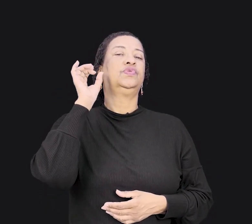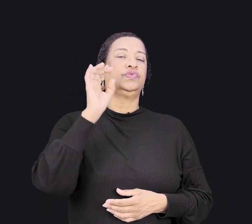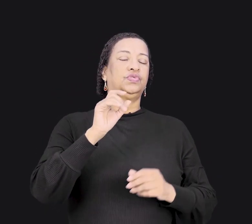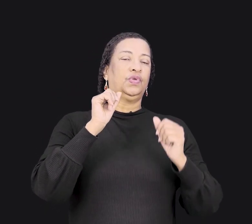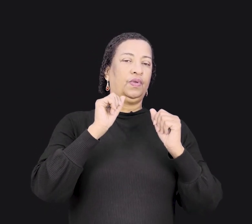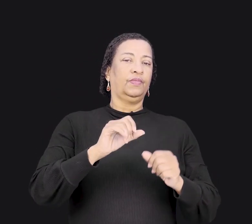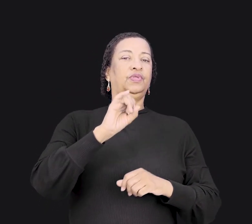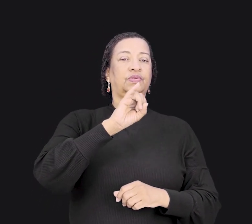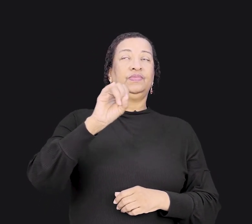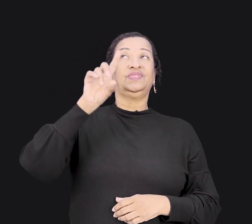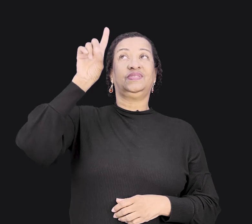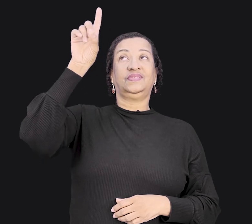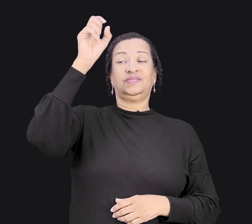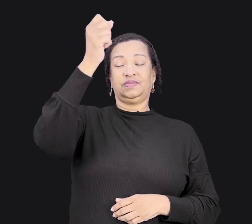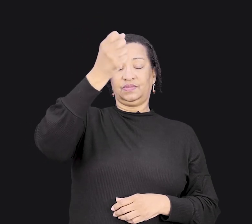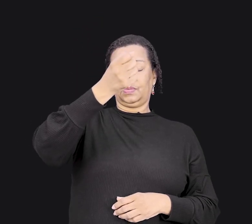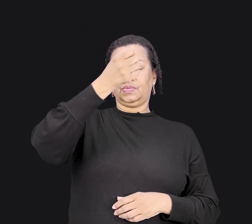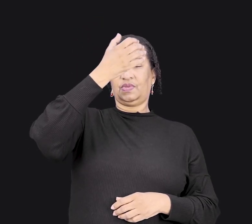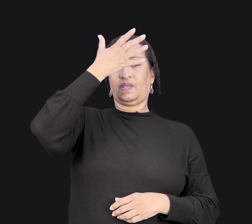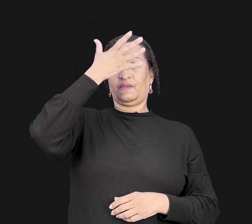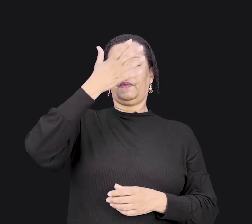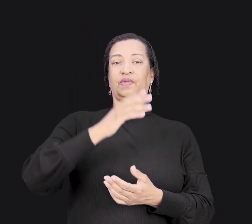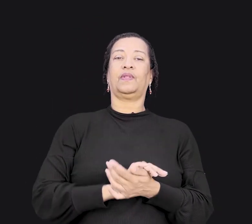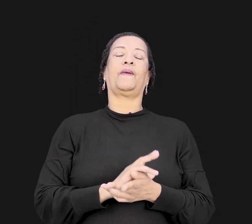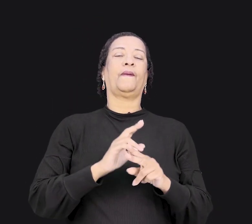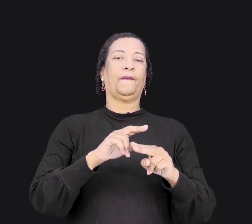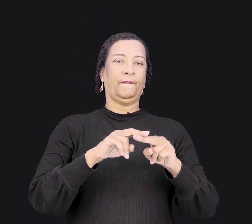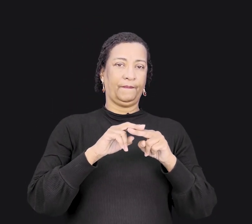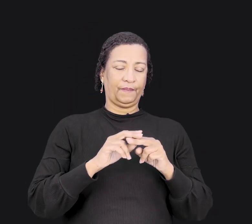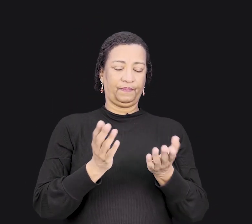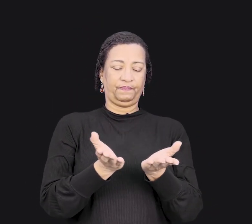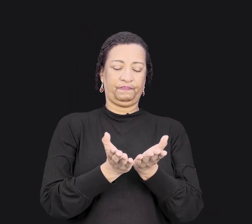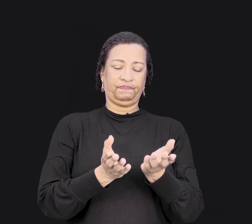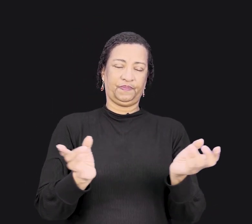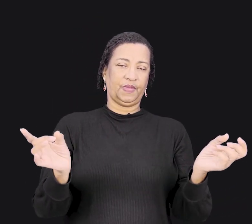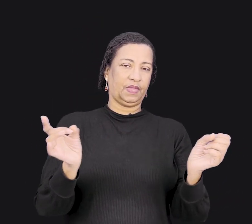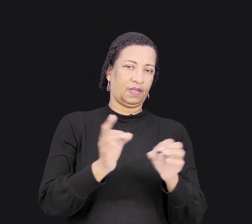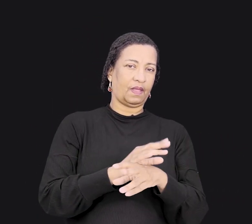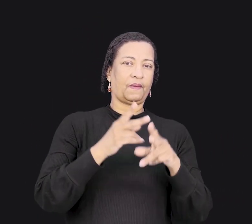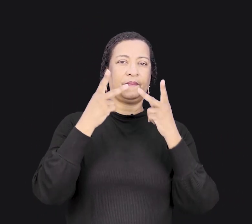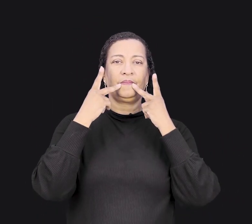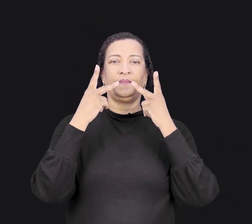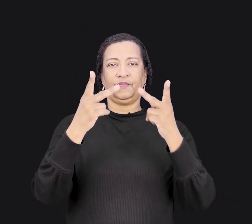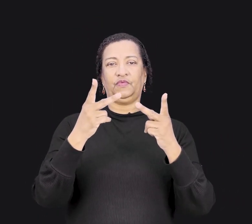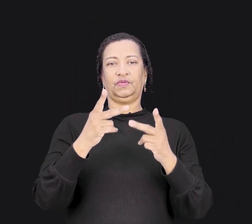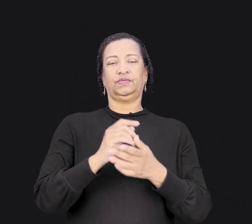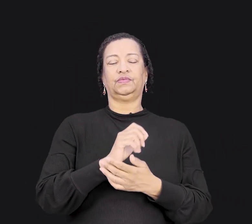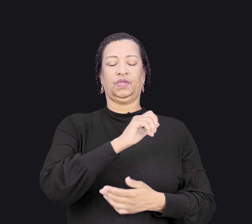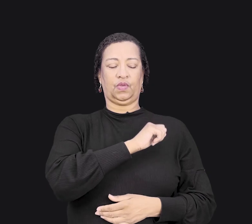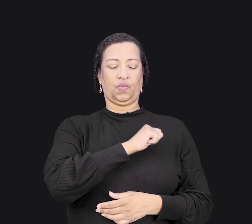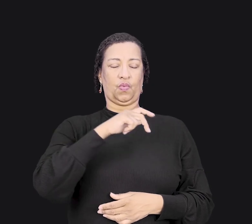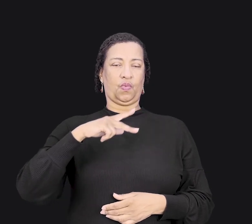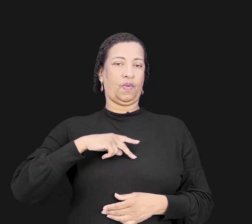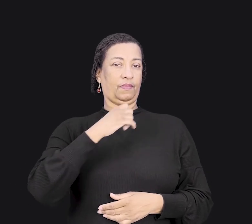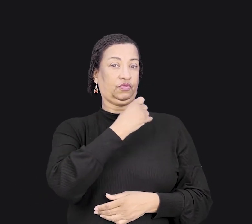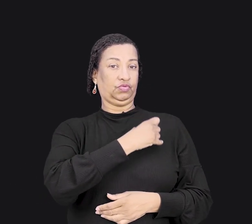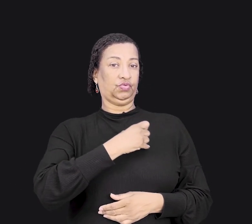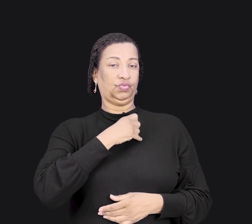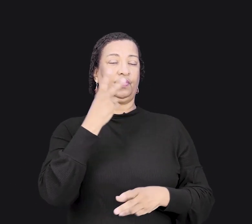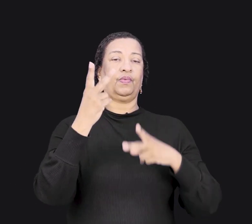futuro se Deus nos revelar. Por isso a Bíblia termina com um profeta, o apóstolo João. E ele diz: eu,